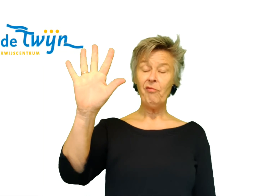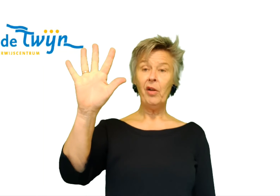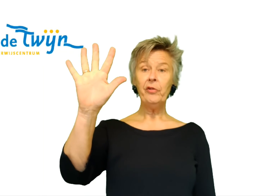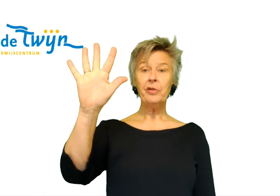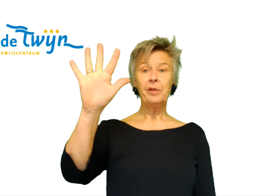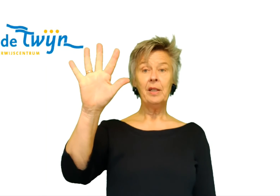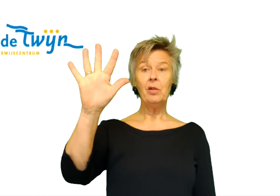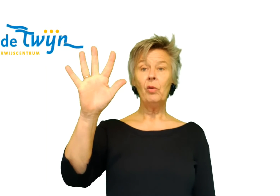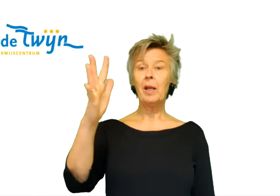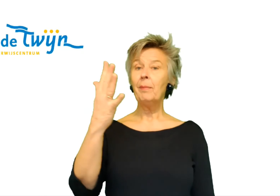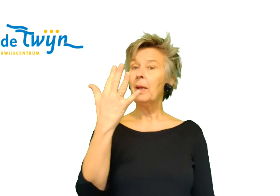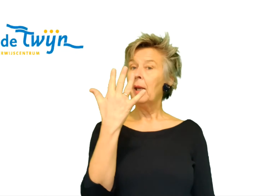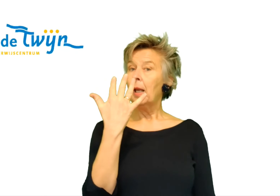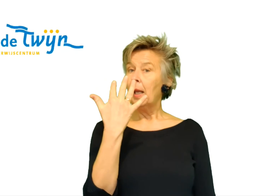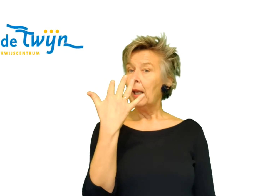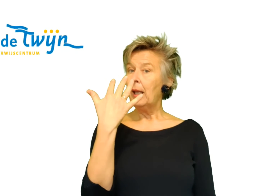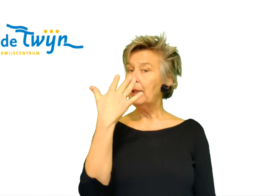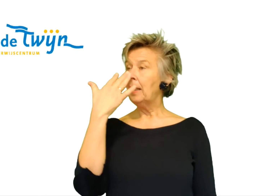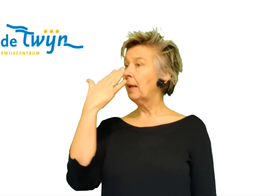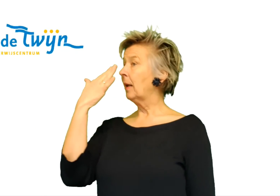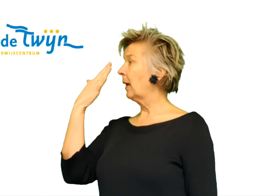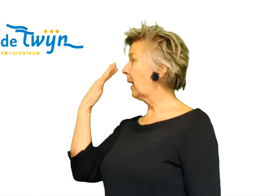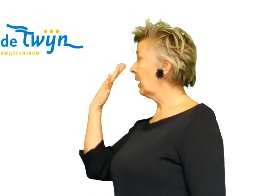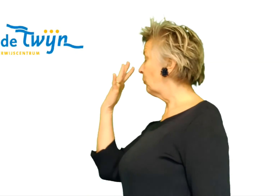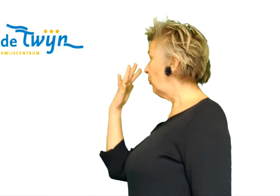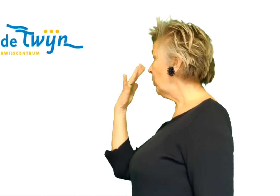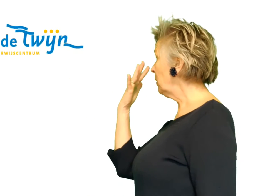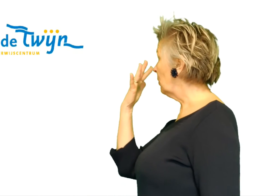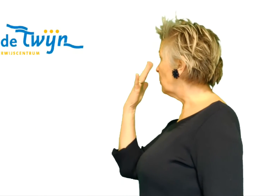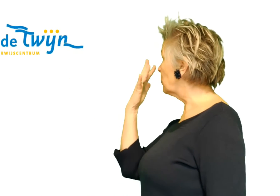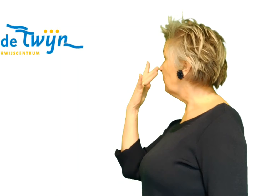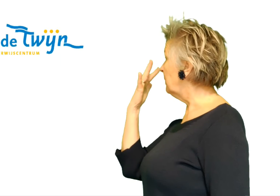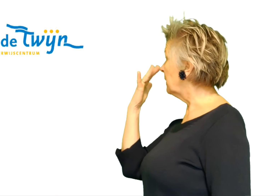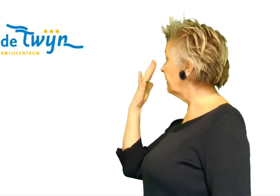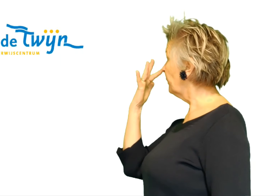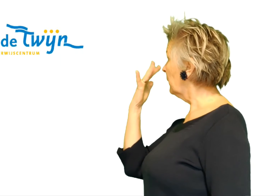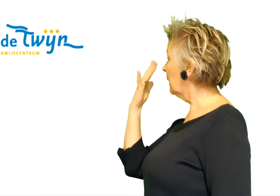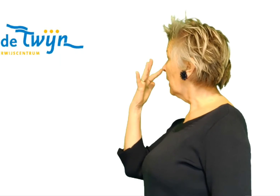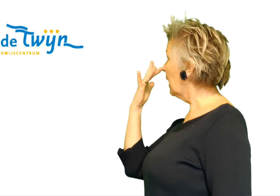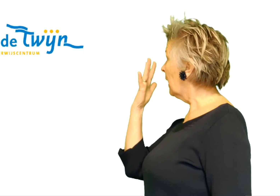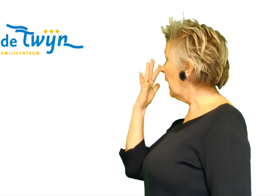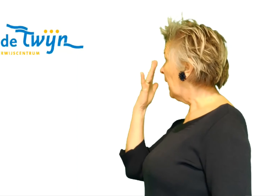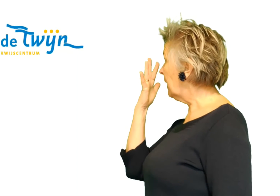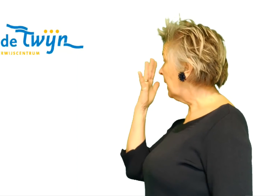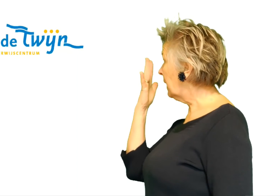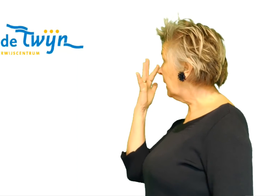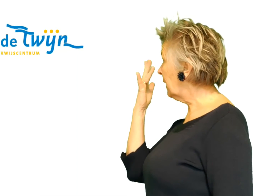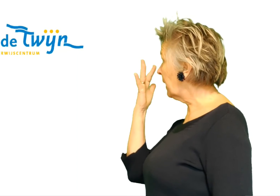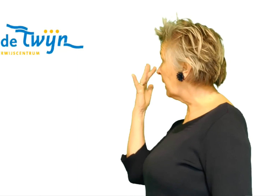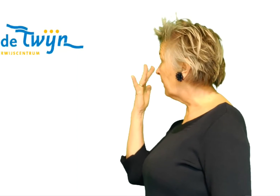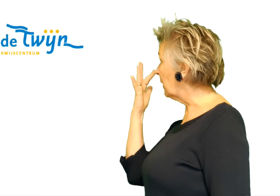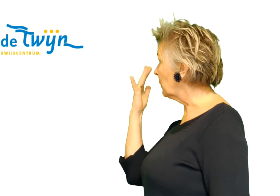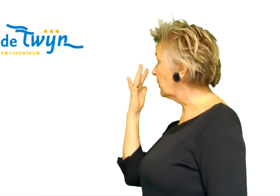vijfhand die je nodig hebt. En die gaat voor je neus wiebelen. En karnemelk.